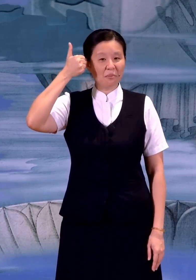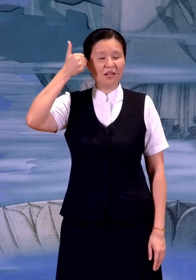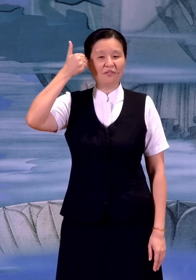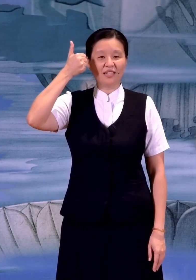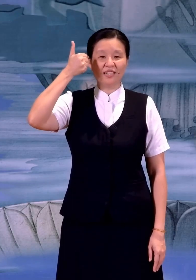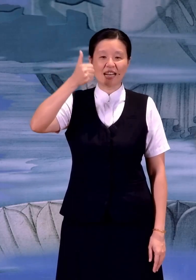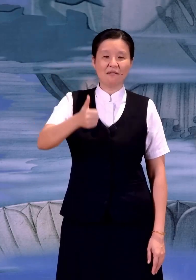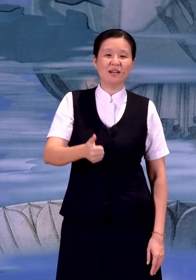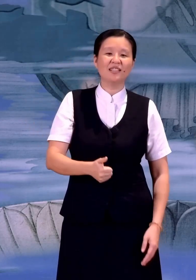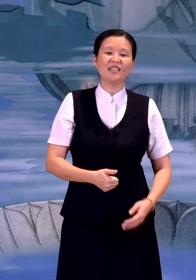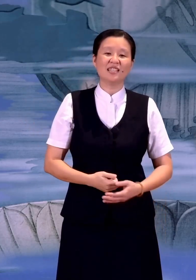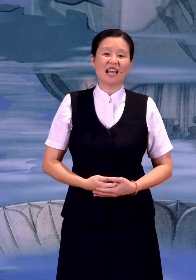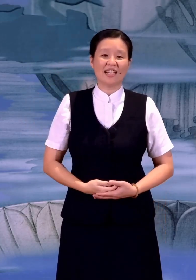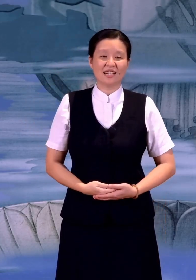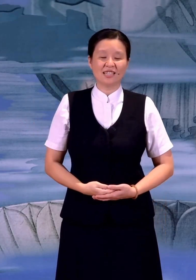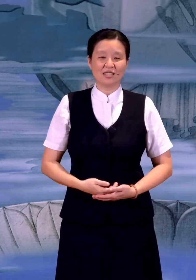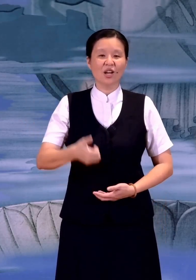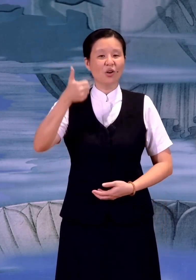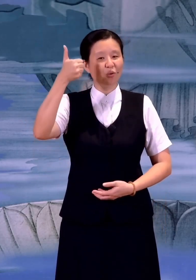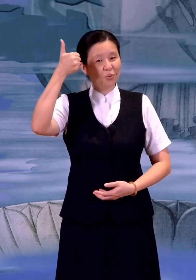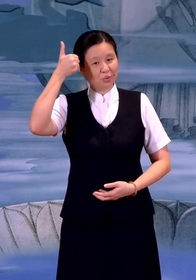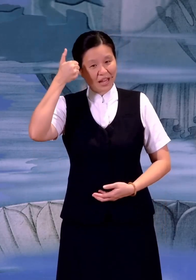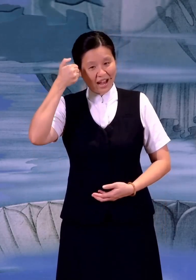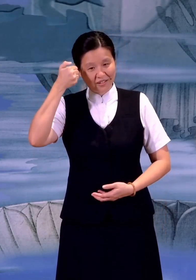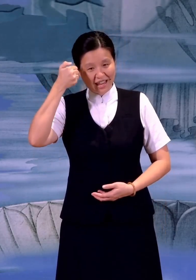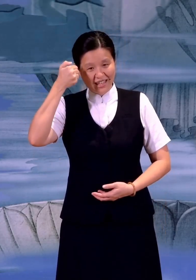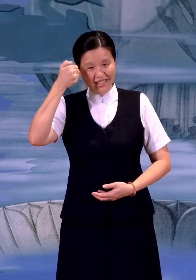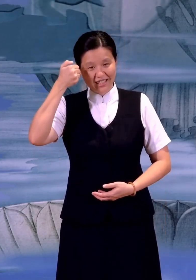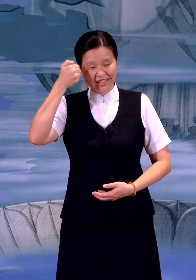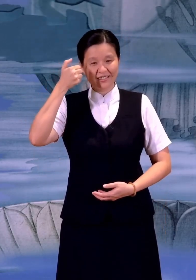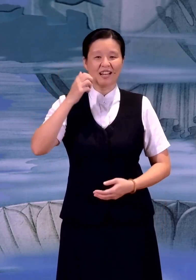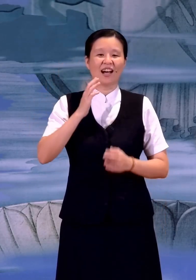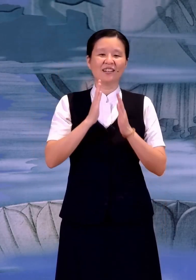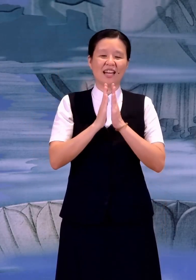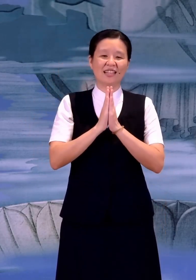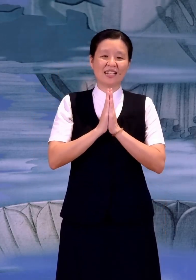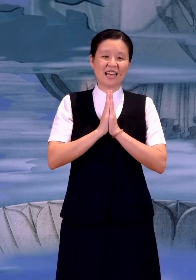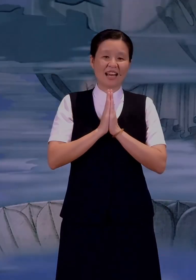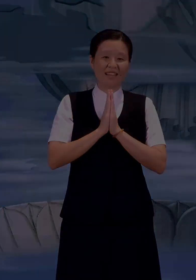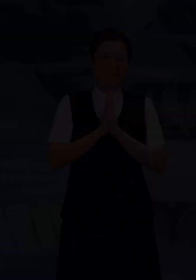法亲家人们一起来这样子互道感恩。好，感恩大家。